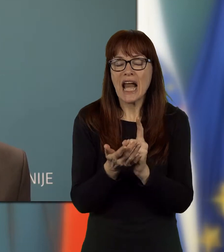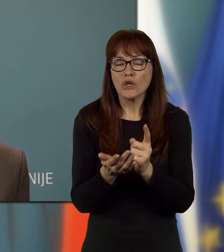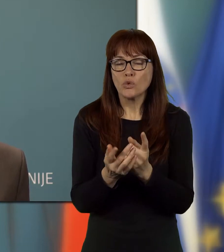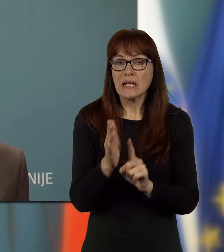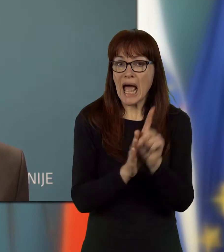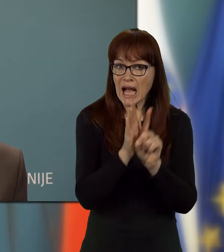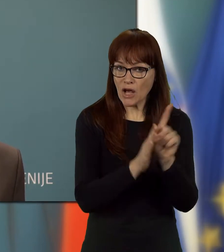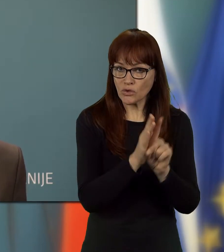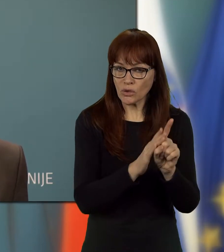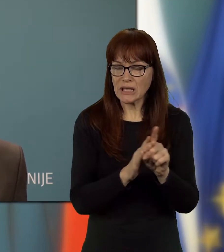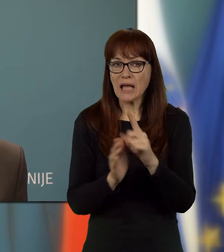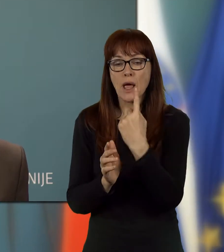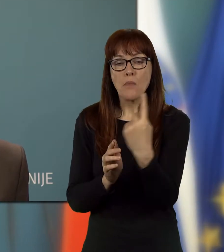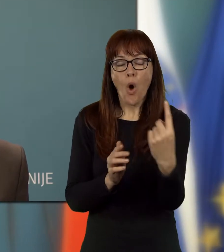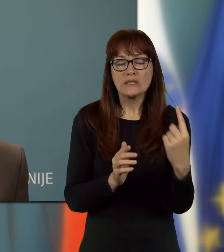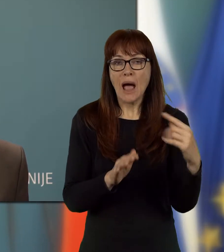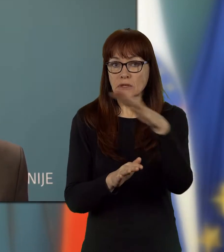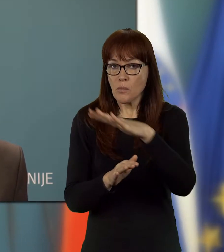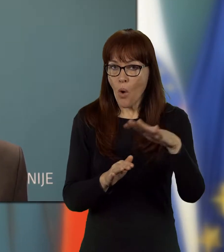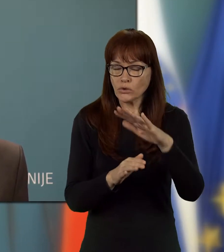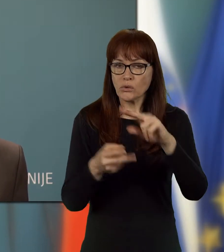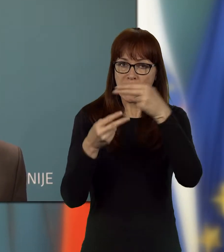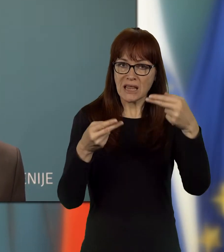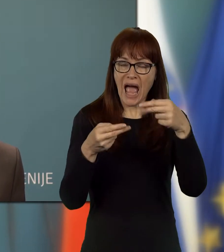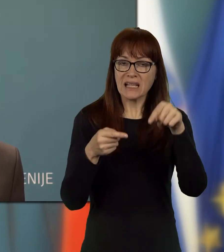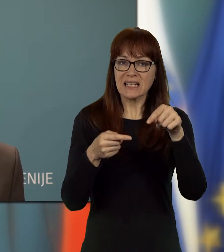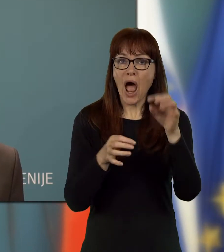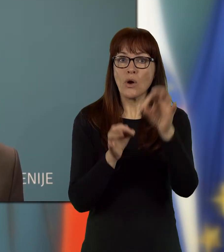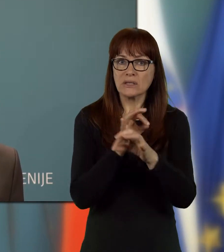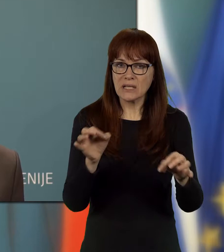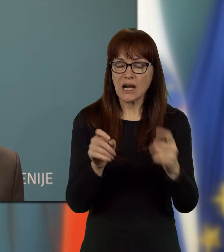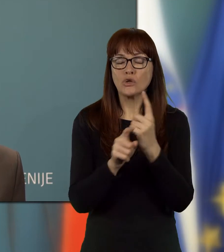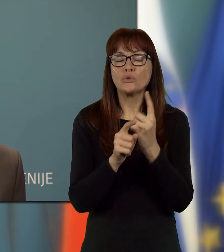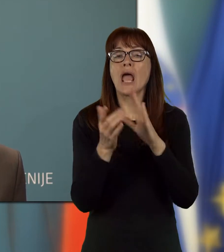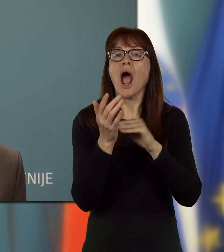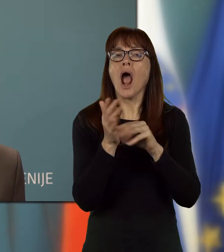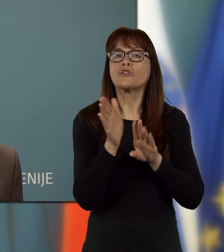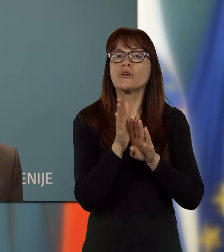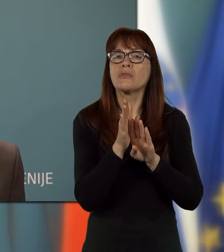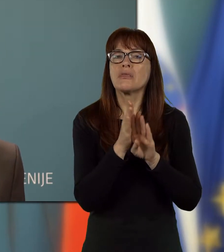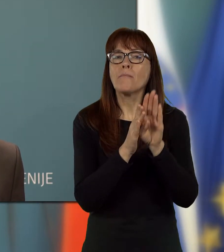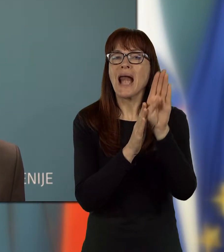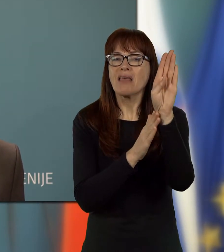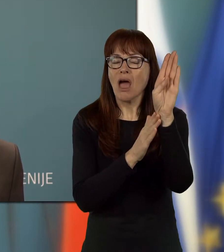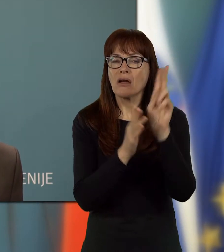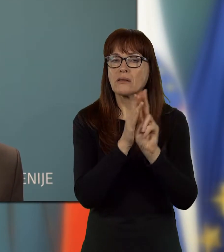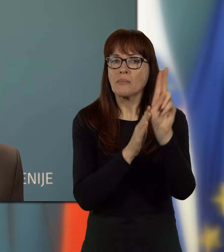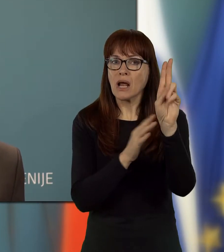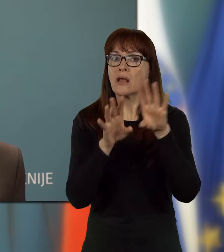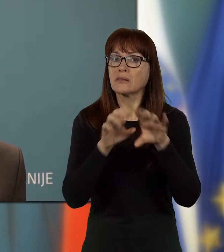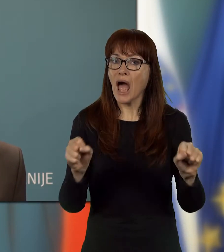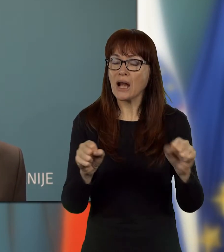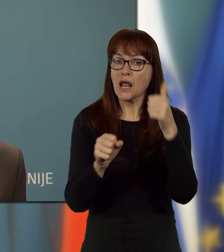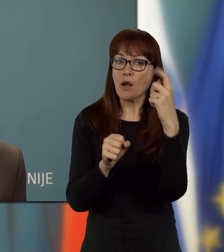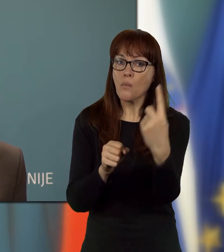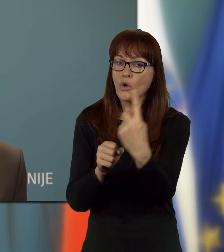trenutni rezultati na posameznih področjih, ki jih naslavlja strategija, in pa tudi o tem, kakšen napredek je bil narejen na posameznih drugih področji, seveda